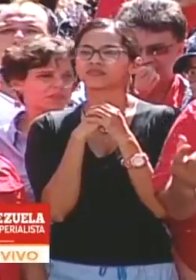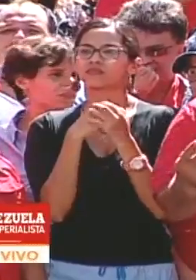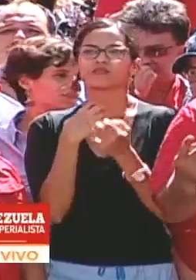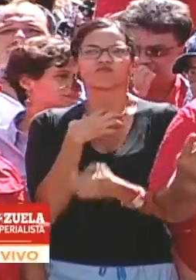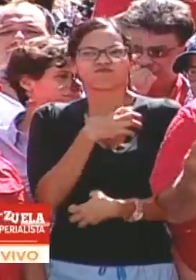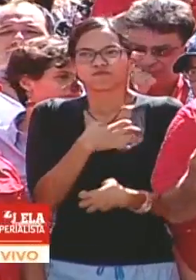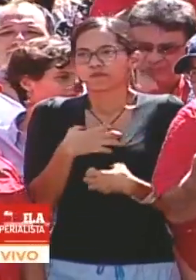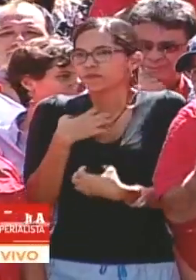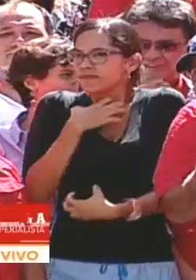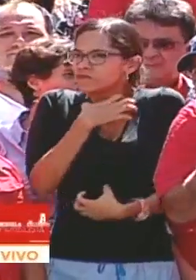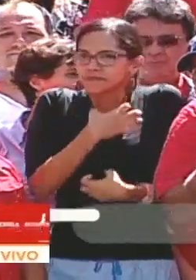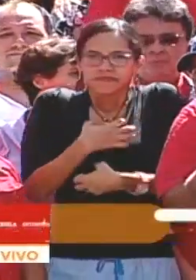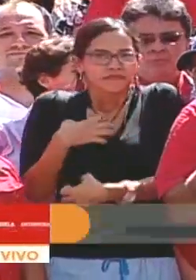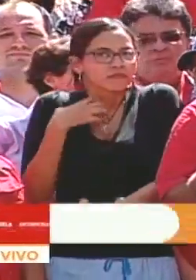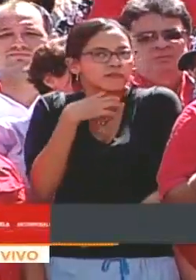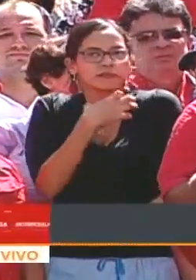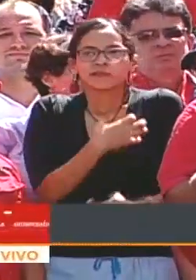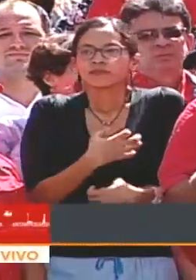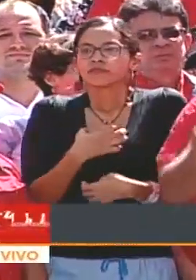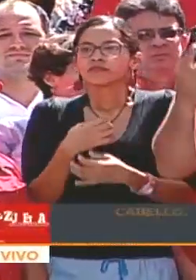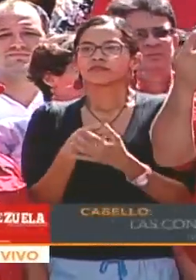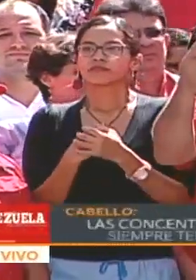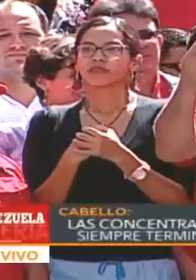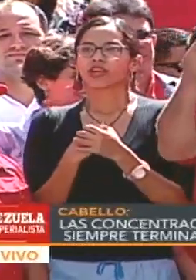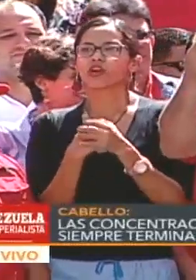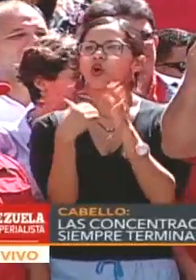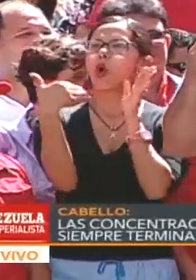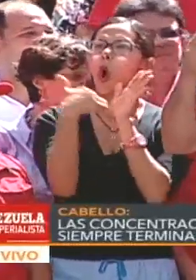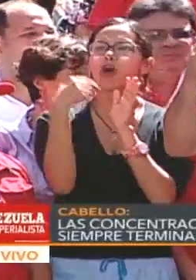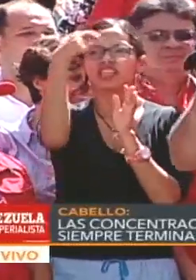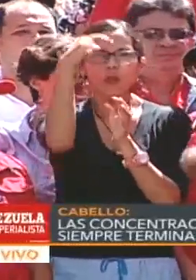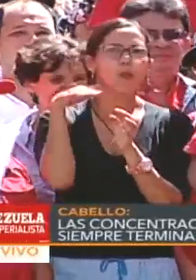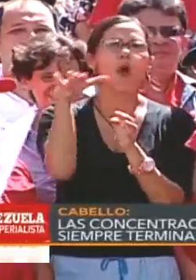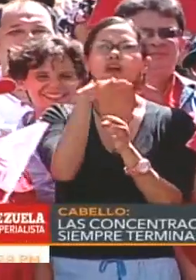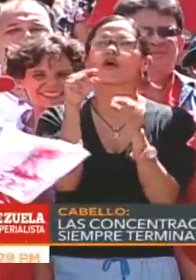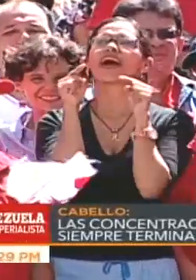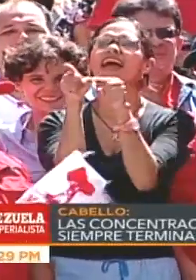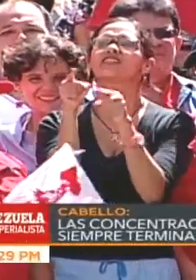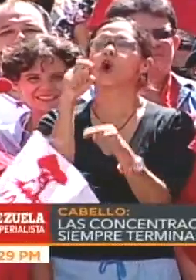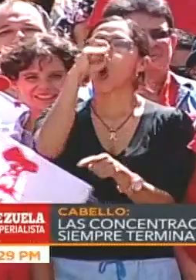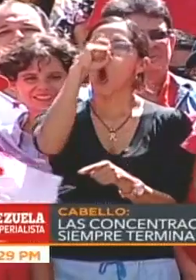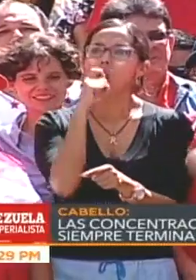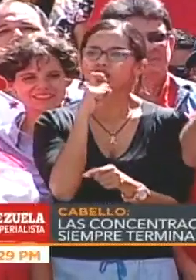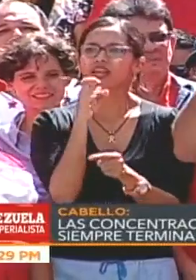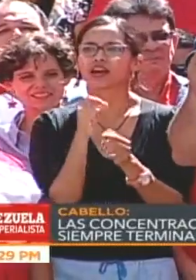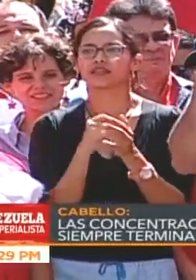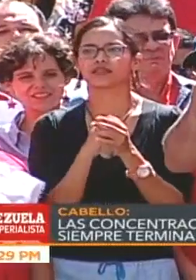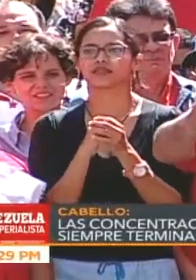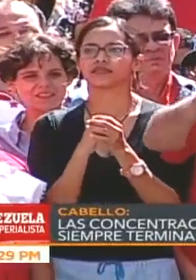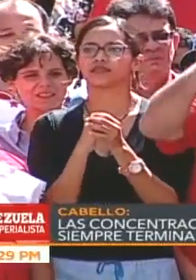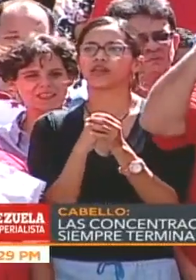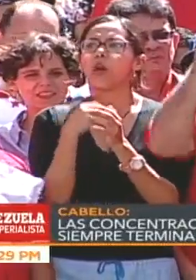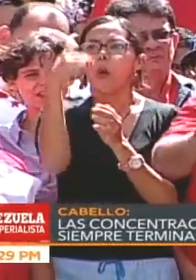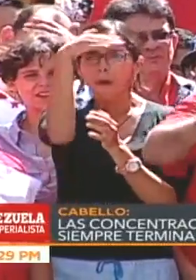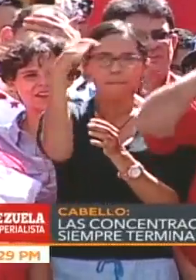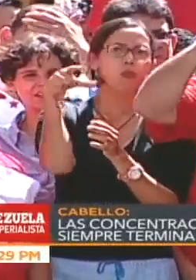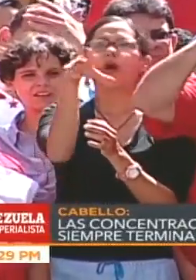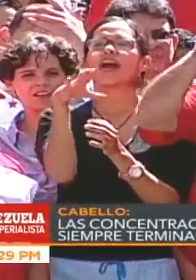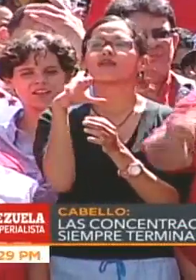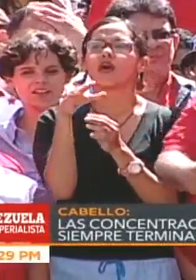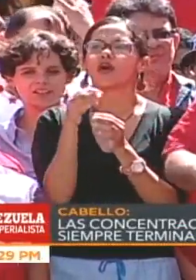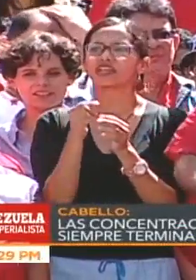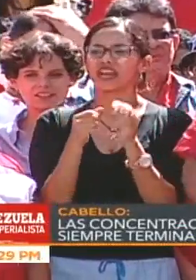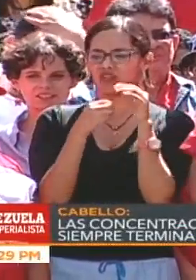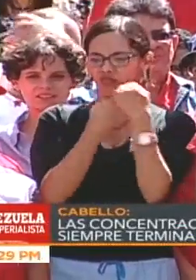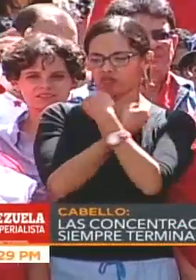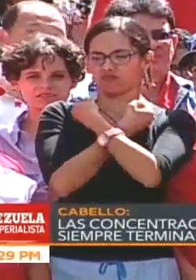mucha rabia deben sentir contra un pueblo que ellos odian, contra un pueblo que ellos han despreciado